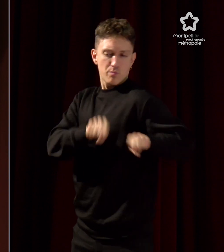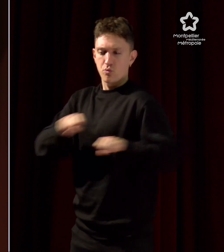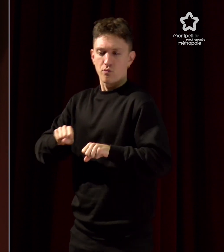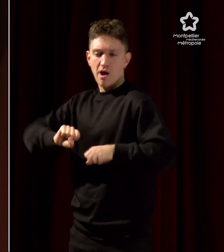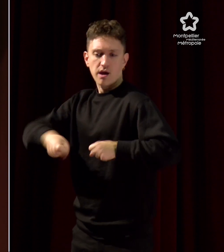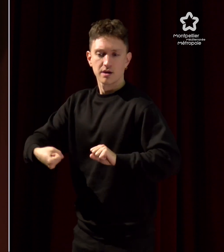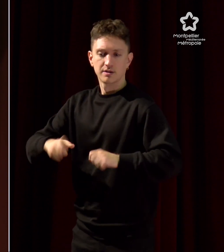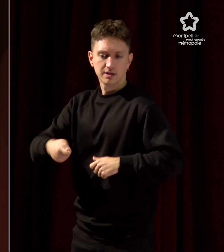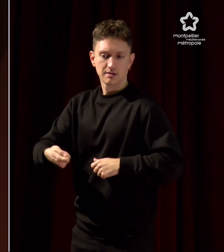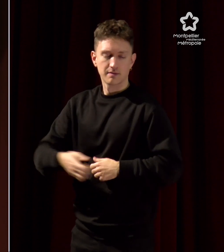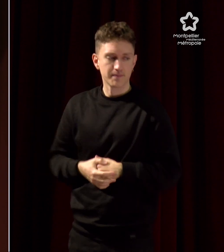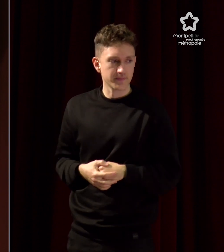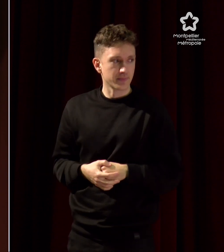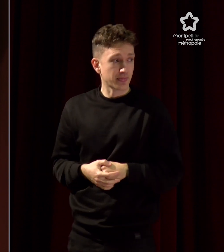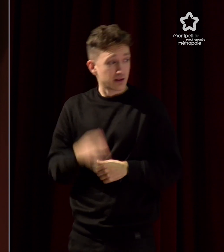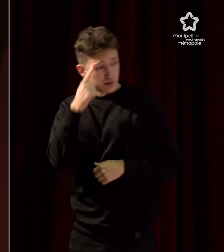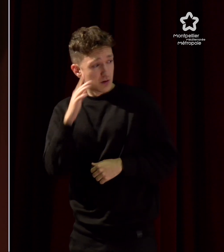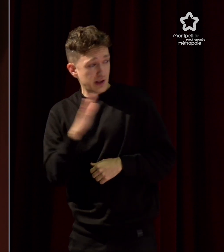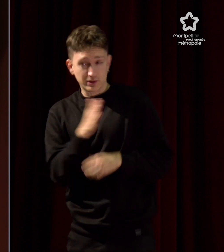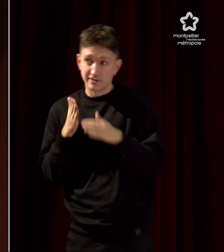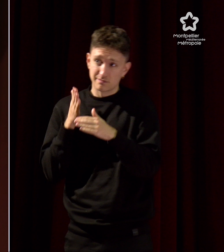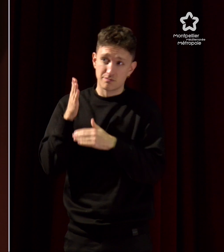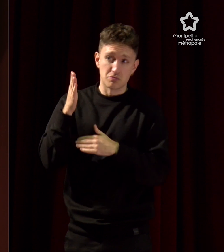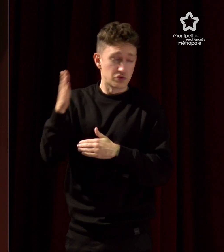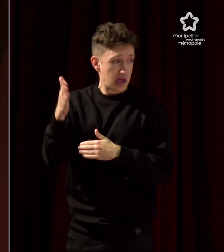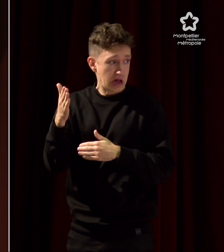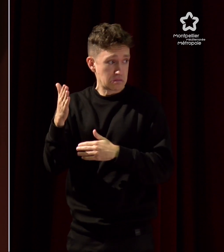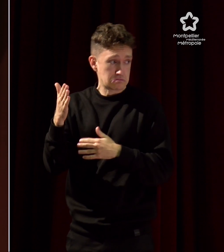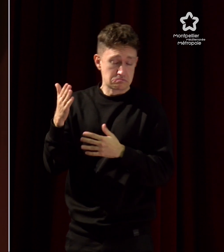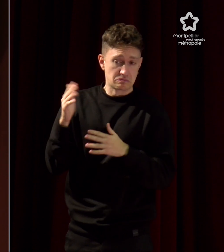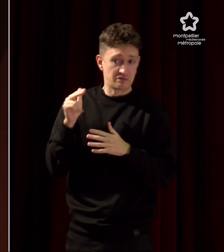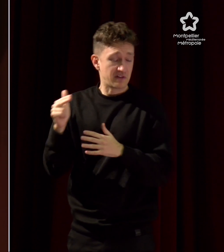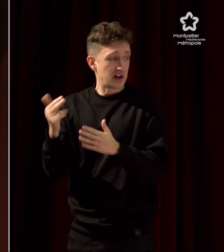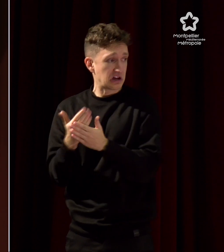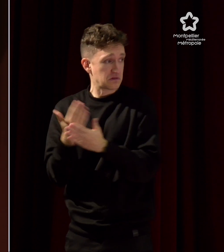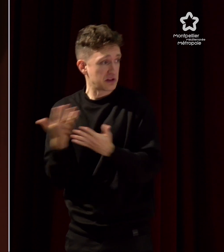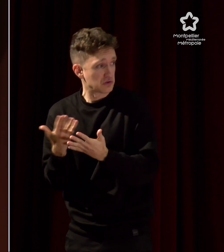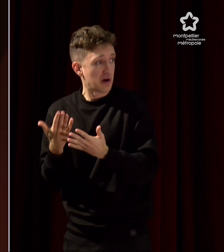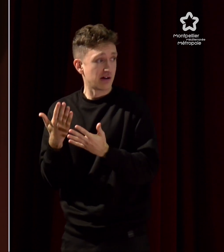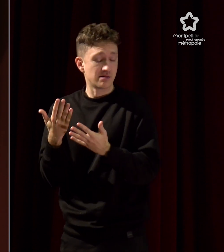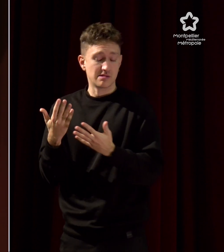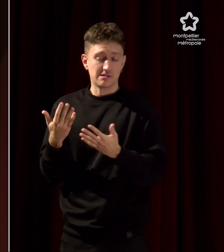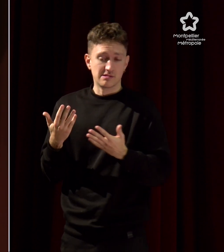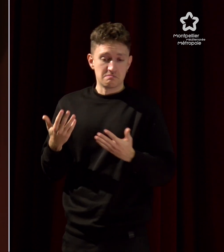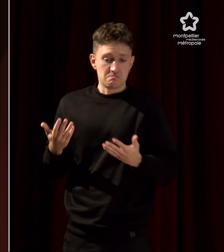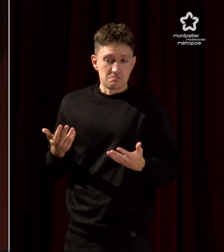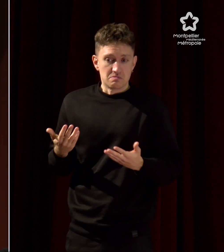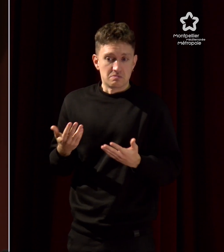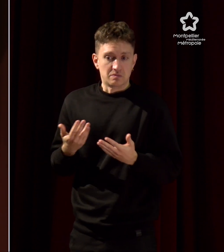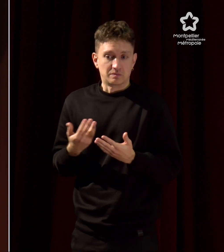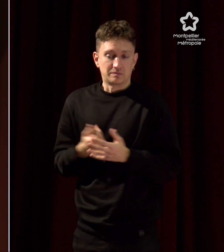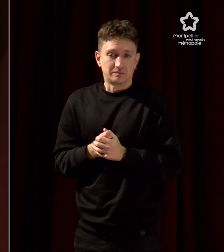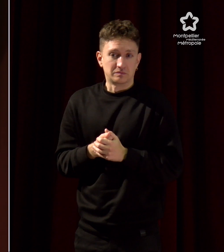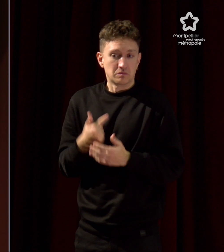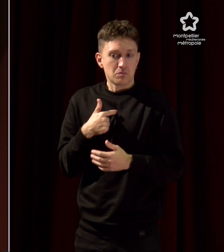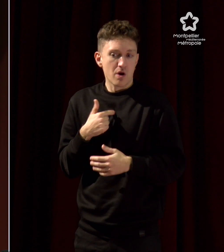vers l'avenir, vers les possibilités d'une médecine spécifique avec une possibilité